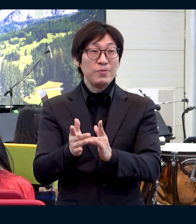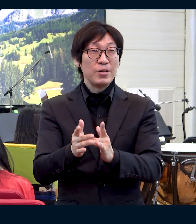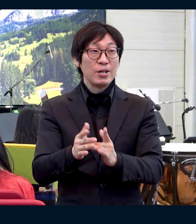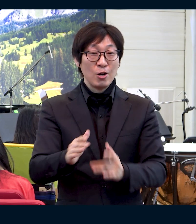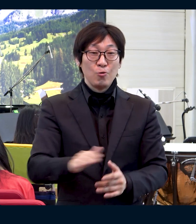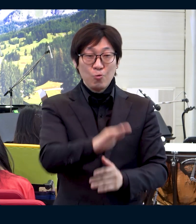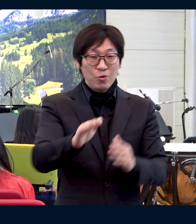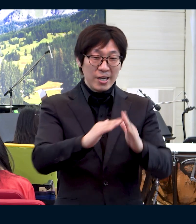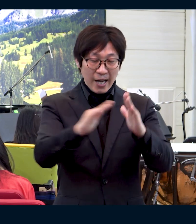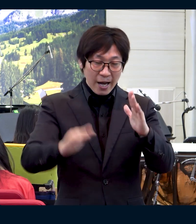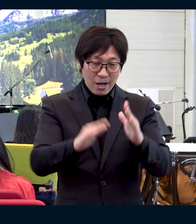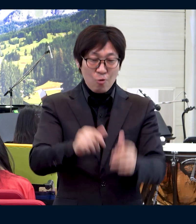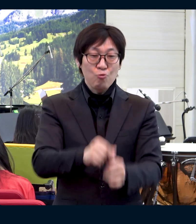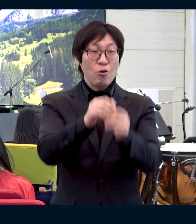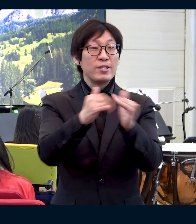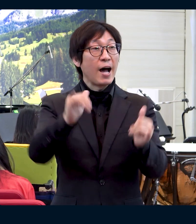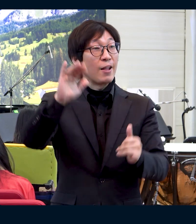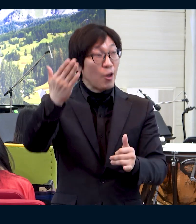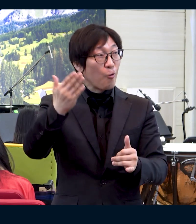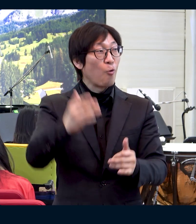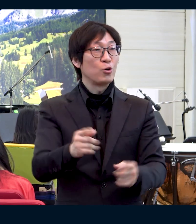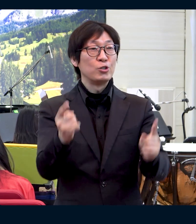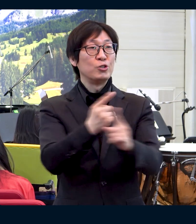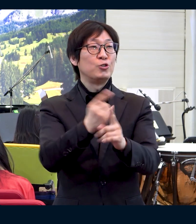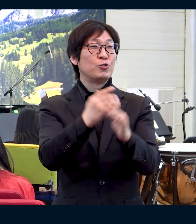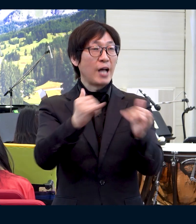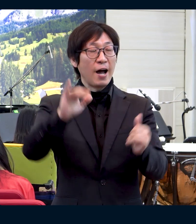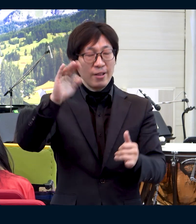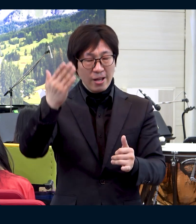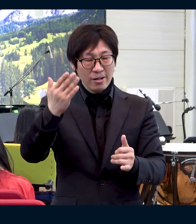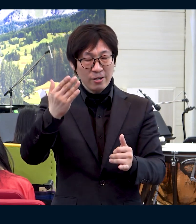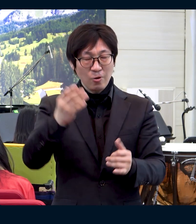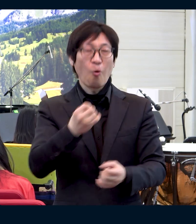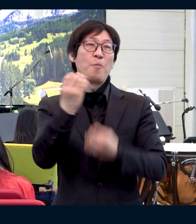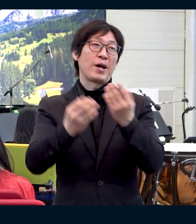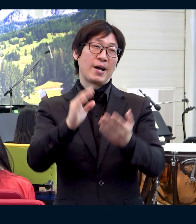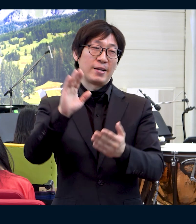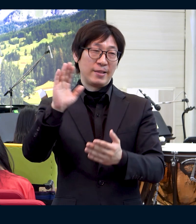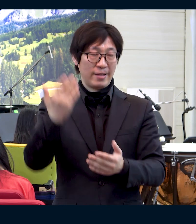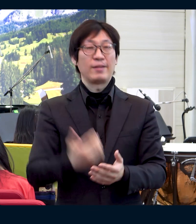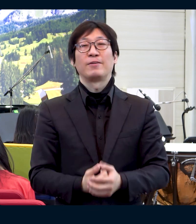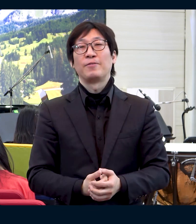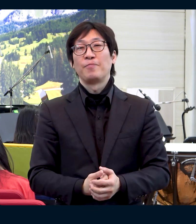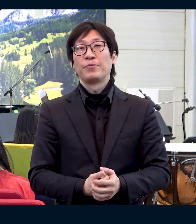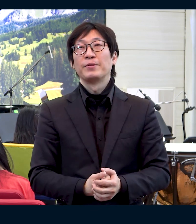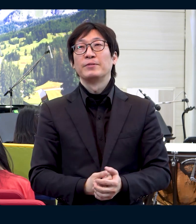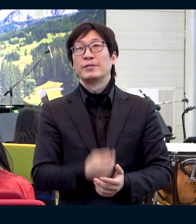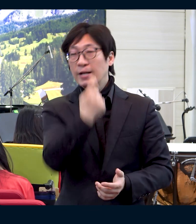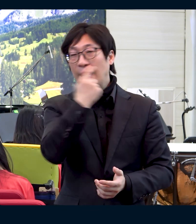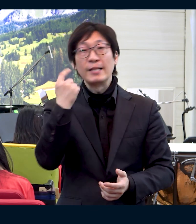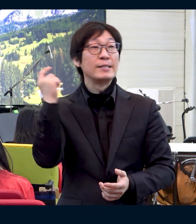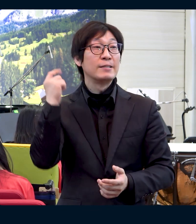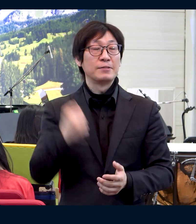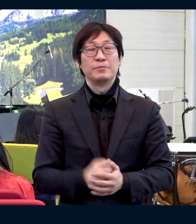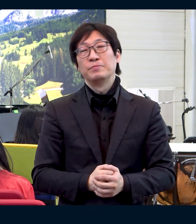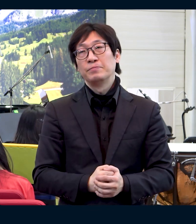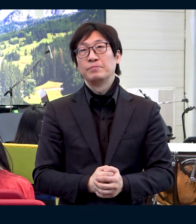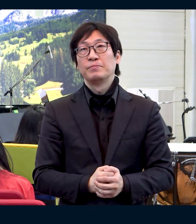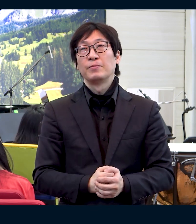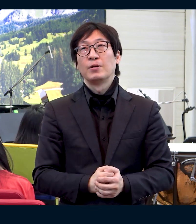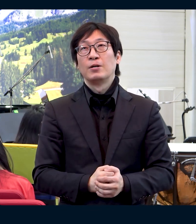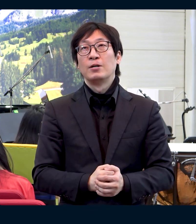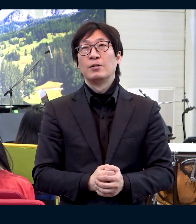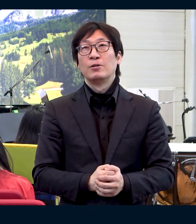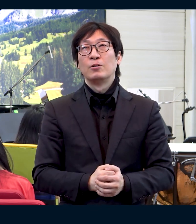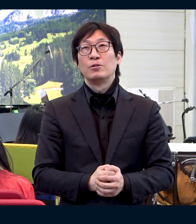가족의 구원자이고 또 치유자요 또 주권자이심을 고백하게 되었다라는 그런 간증을 듣게 되었습니다. 그